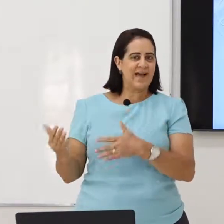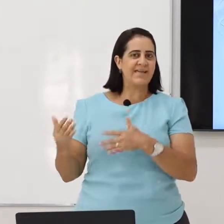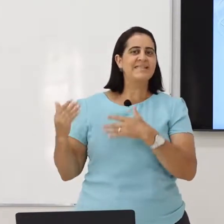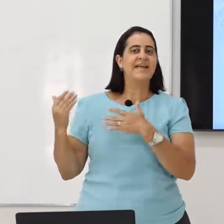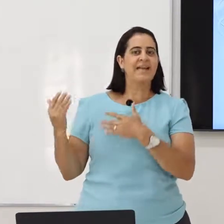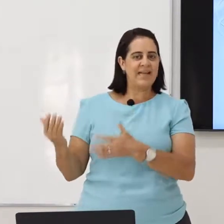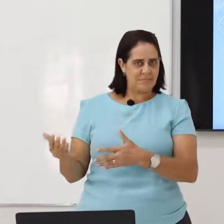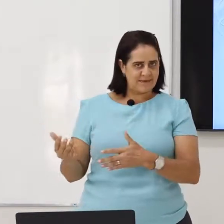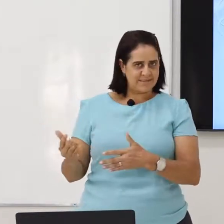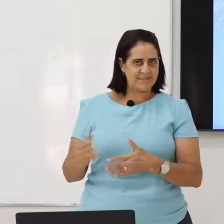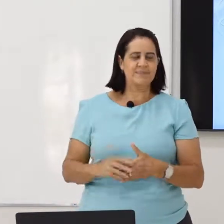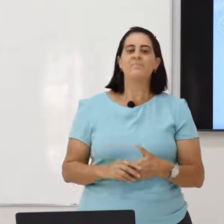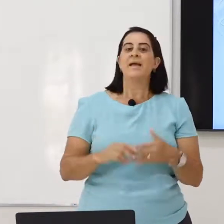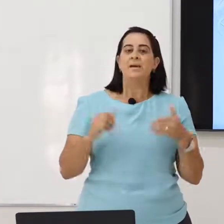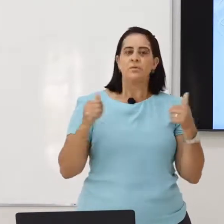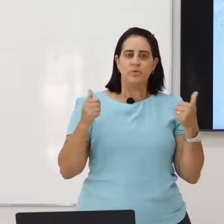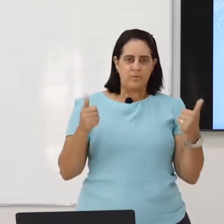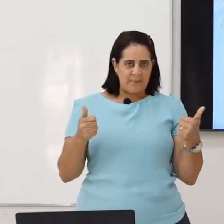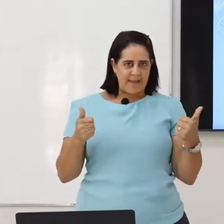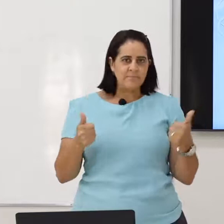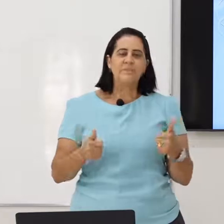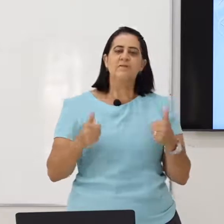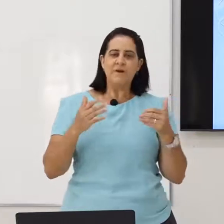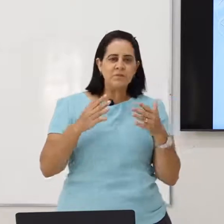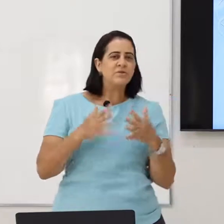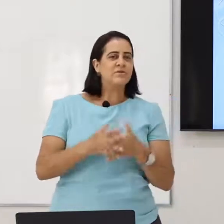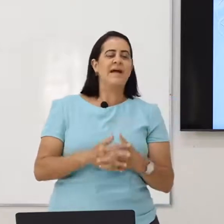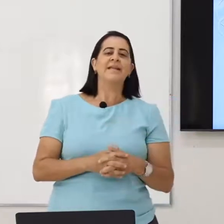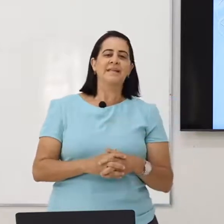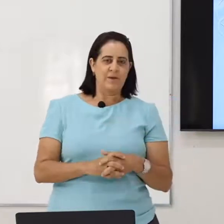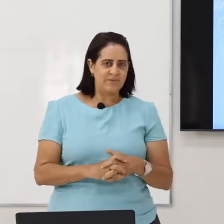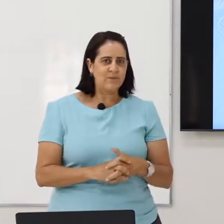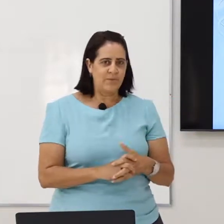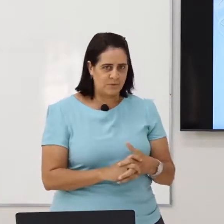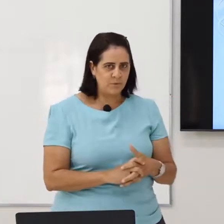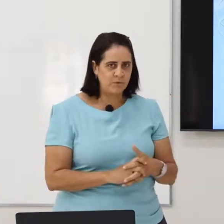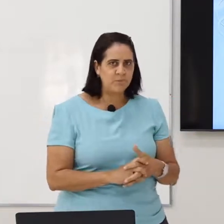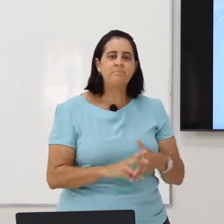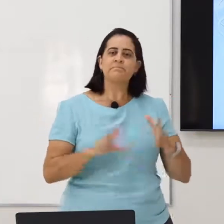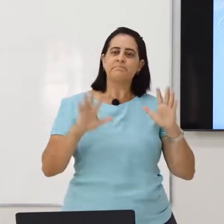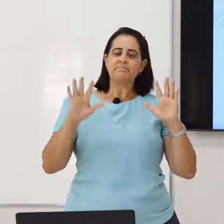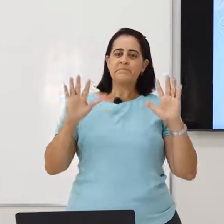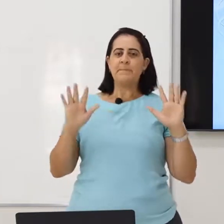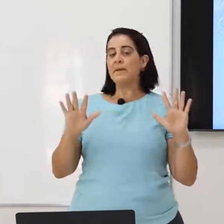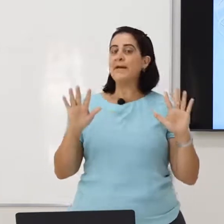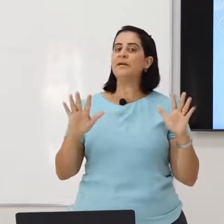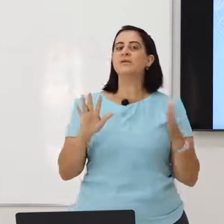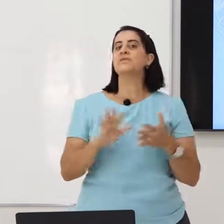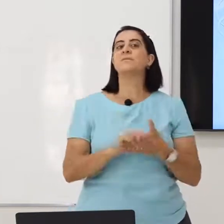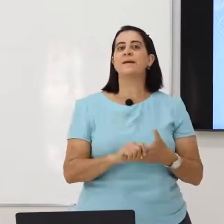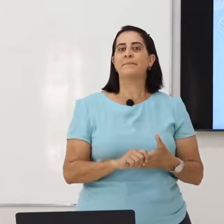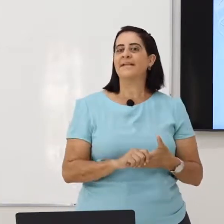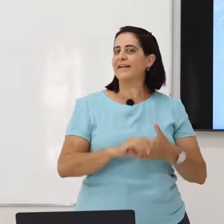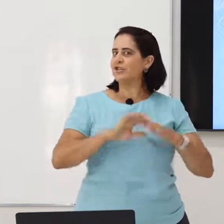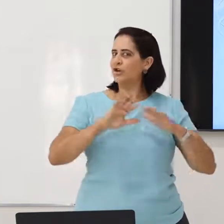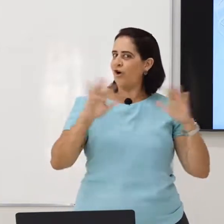sinais em Libras. Tudo bem? Vamos estudar então esse conteúdo? Primeiro, nós vamos aprender logo